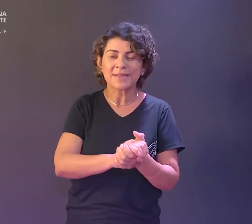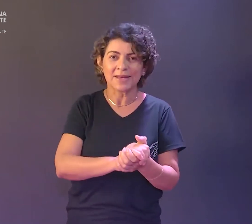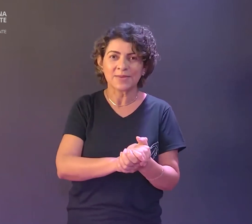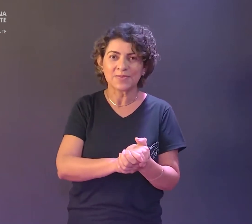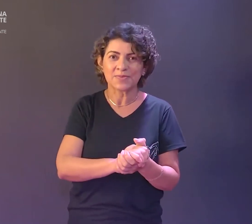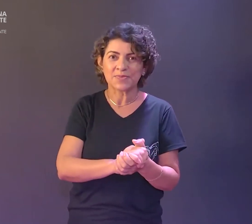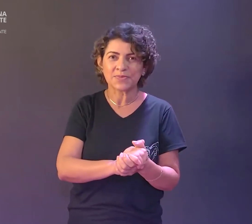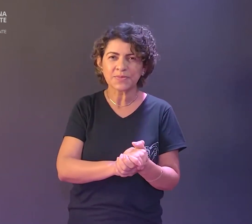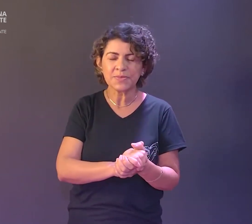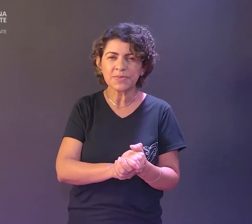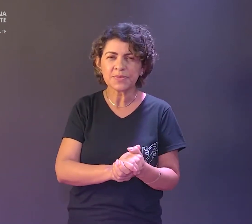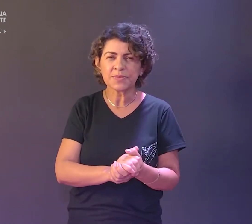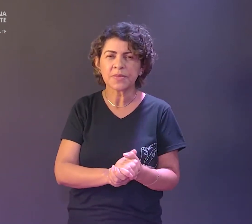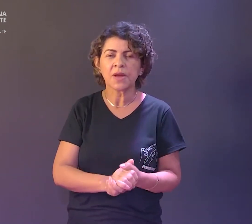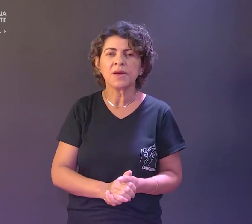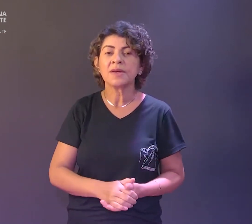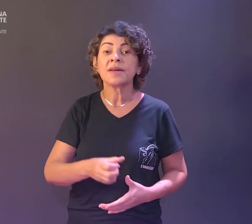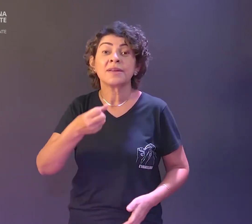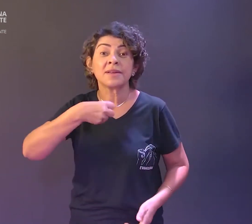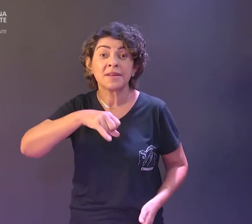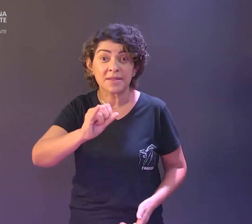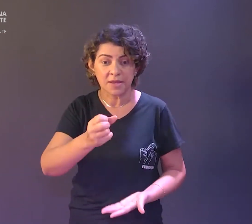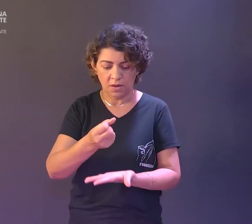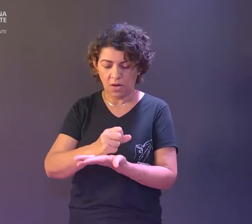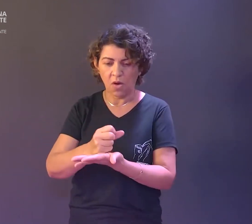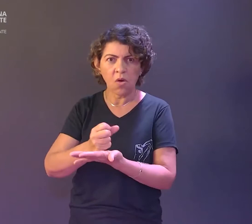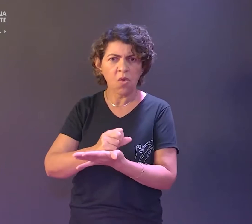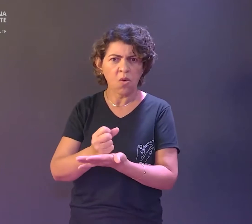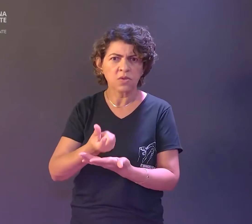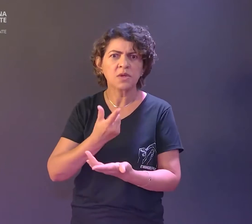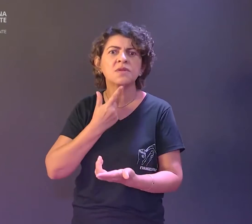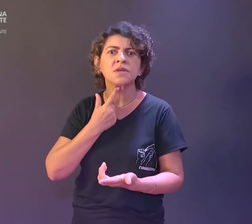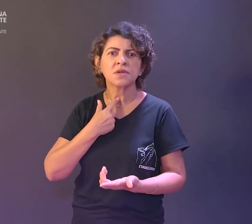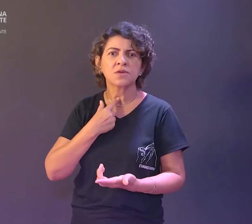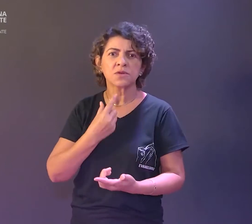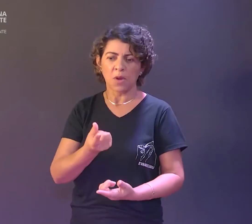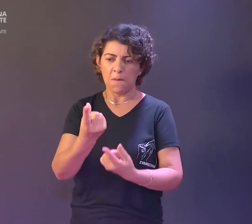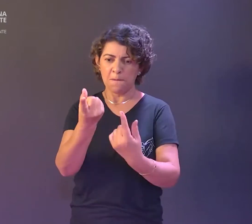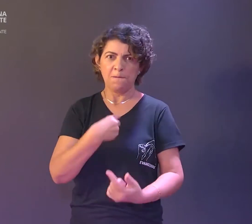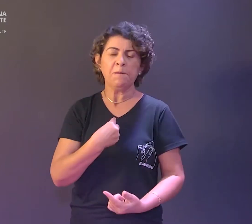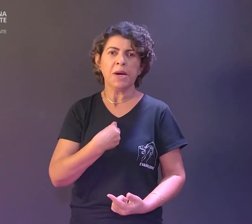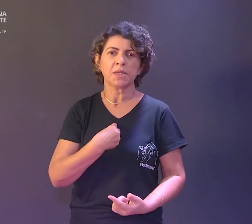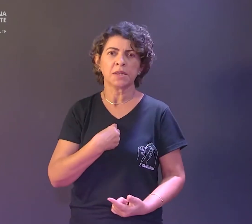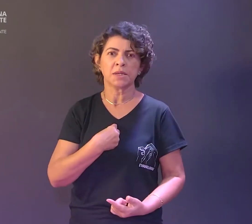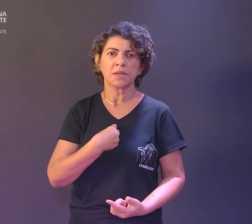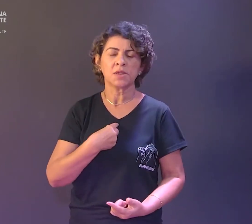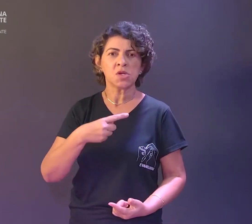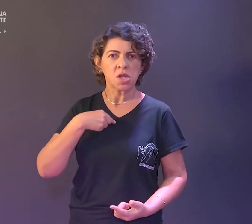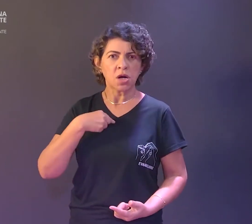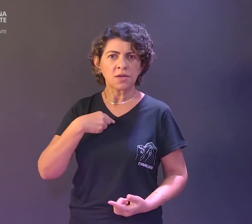Quando é o desejo que nos controla, é porque demos a ele autonomia e nos tornamos